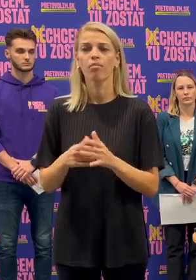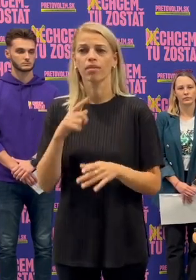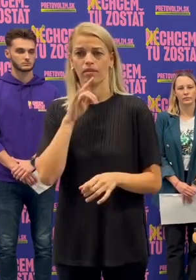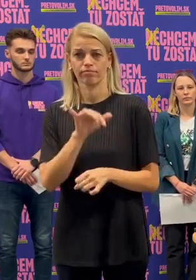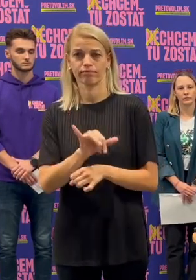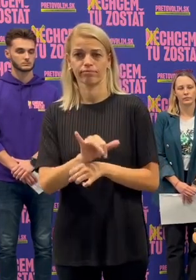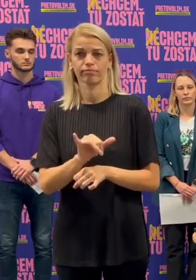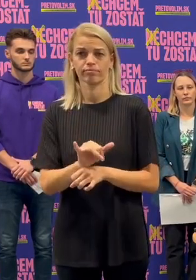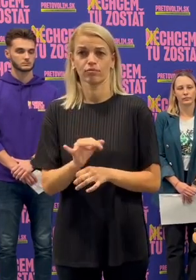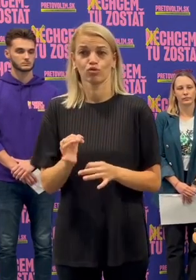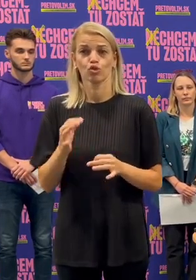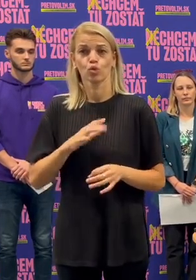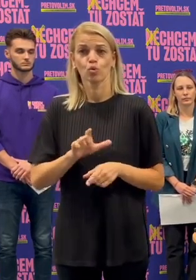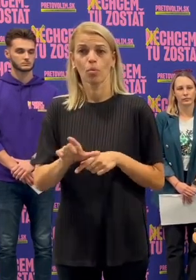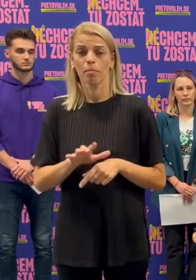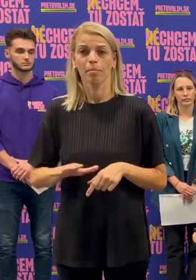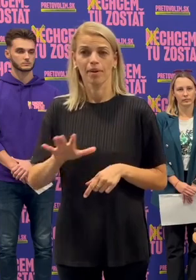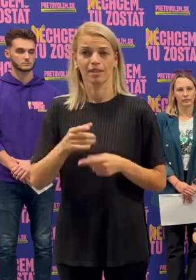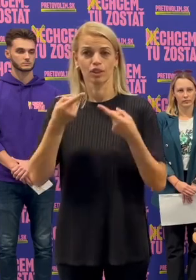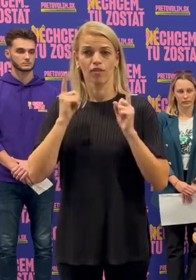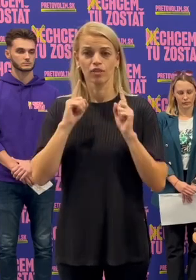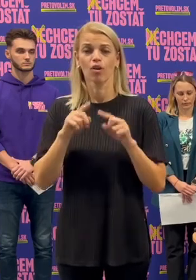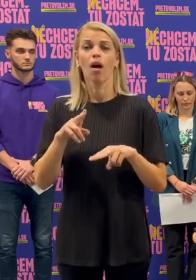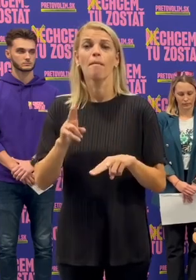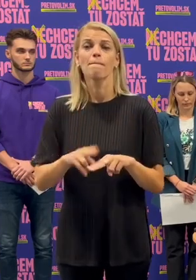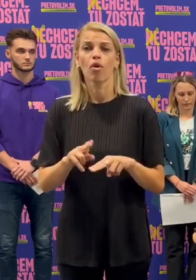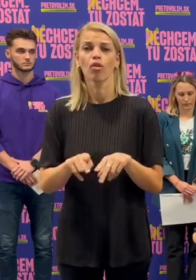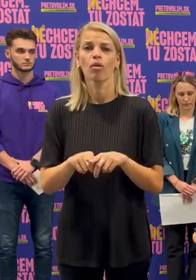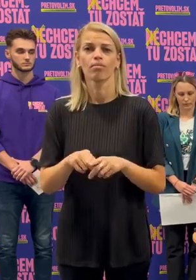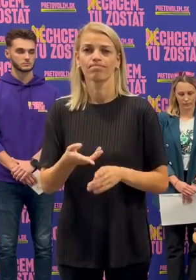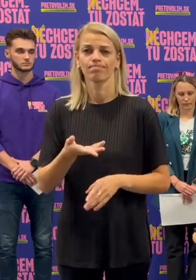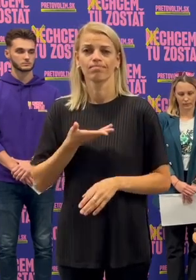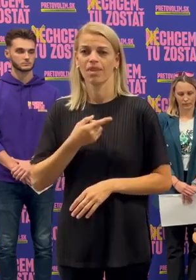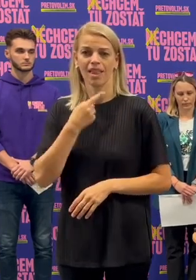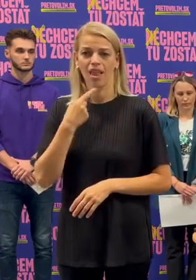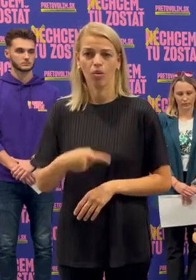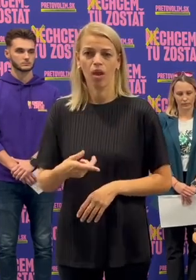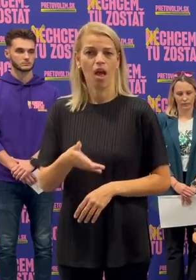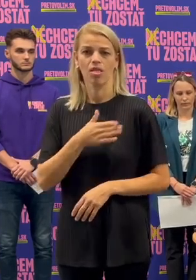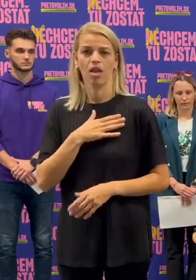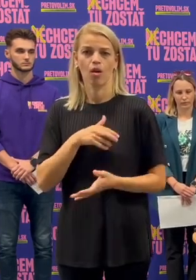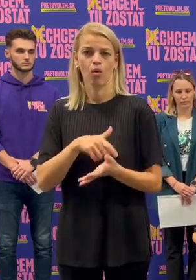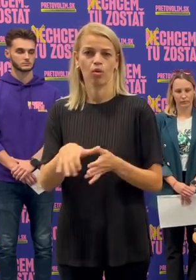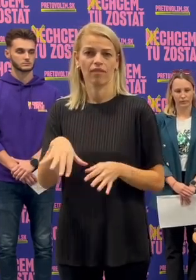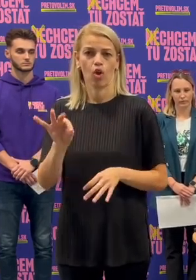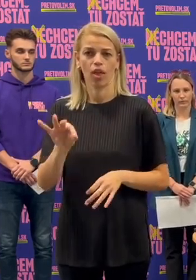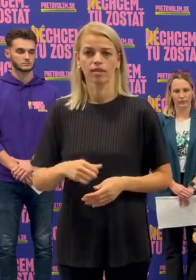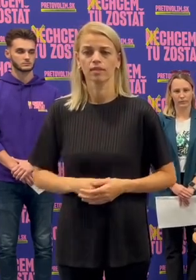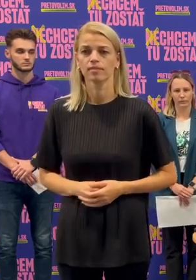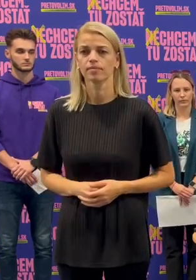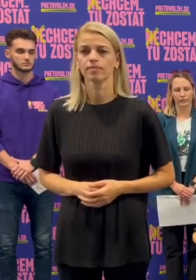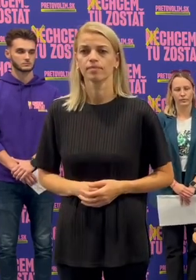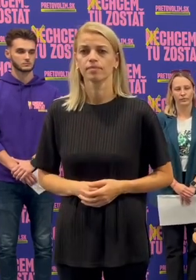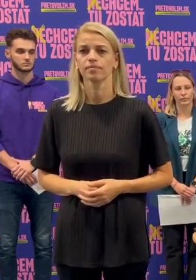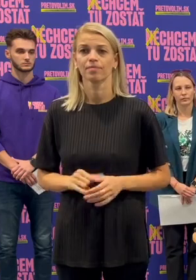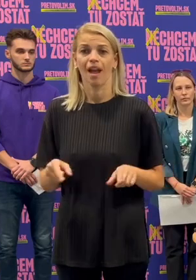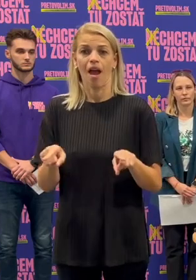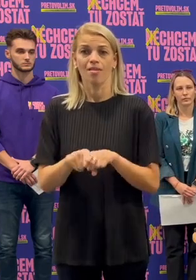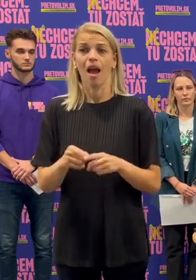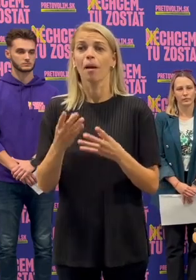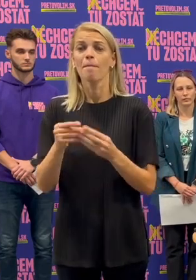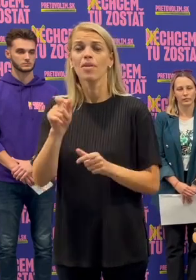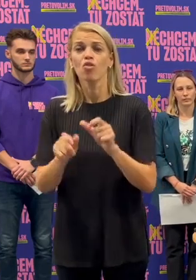chcú pre túto krajinu, čo potom môže ústiť do nejakého znechutenia a do nejakej neochoty ísť k volebným urnám, napriek tomu, že to mnohí a